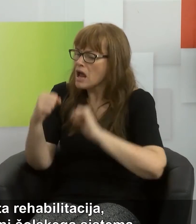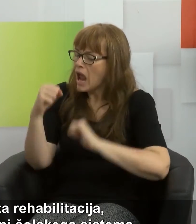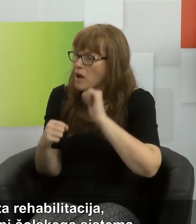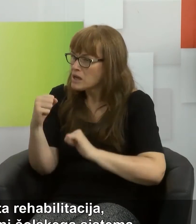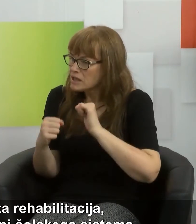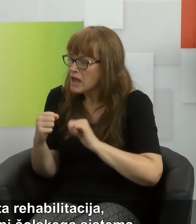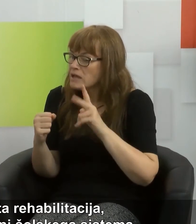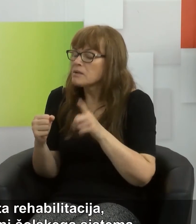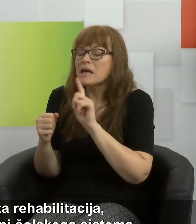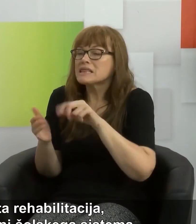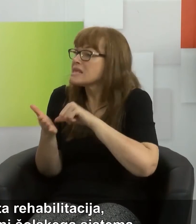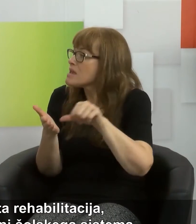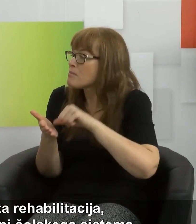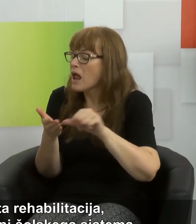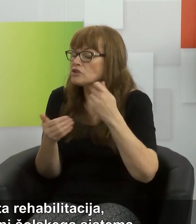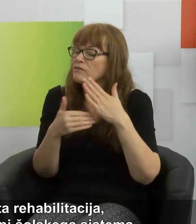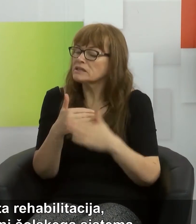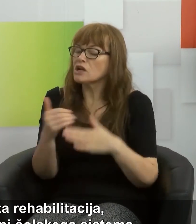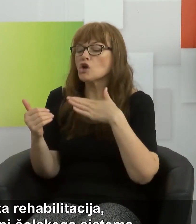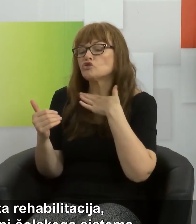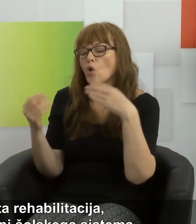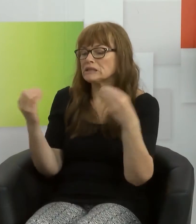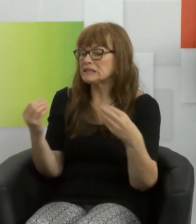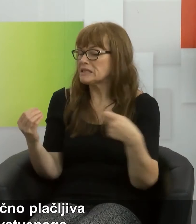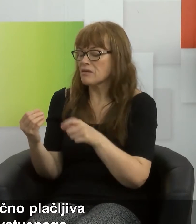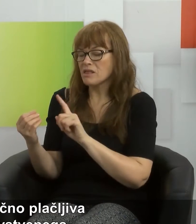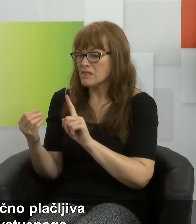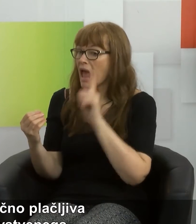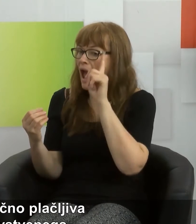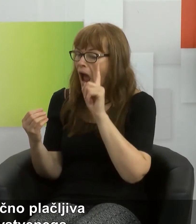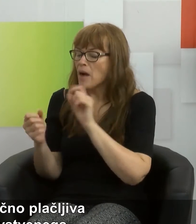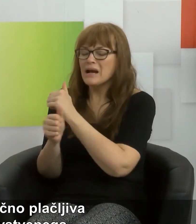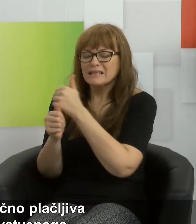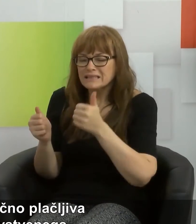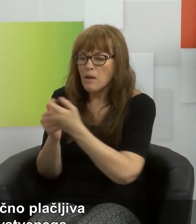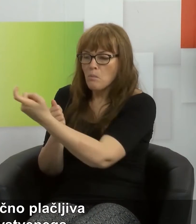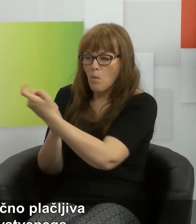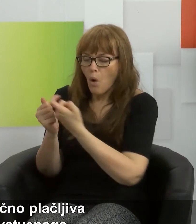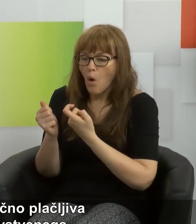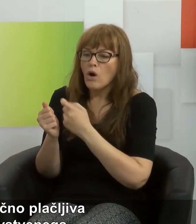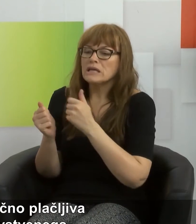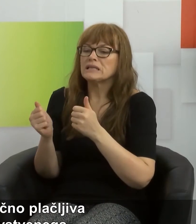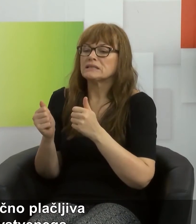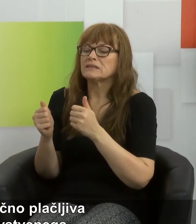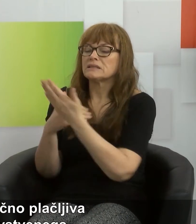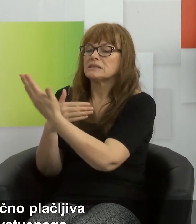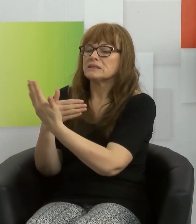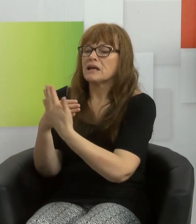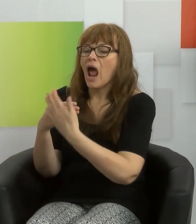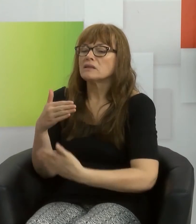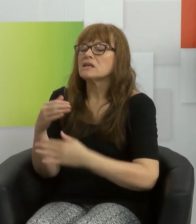rehabilitacija, ki pa ni plačljiva strani šolskega sistema, ampak je izključno plačljiva strani